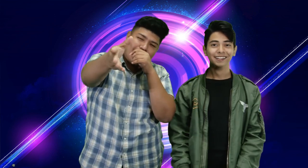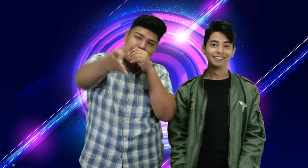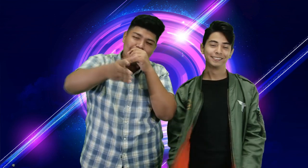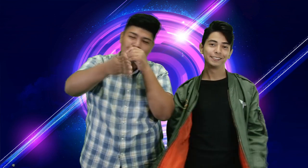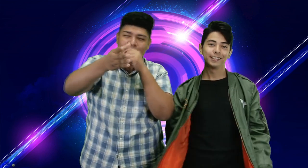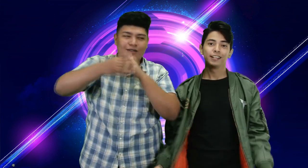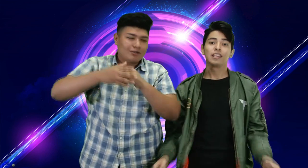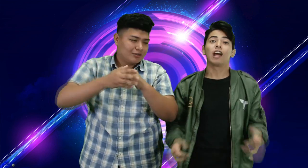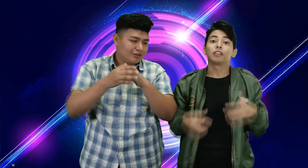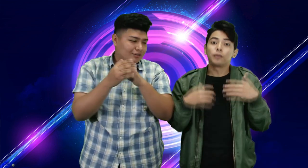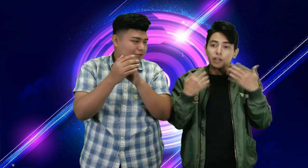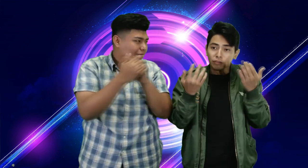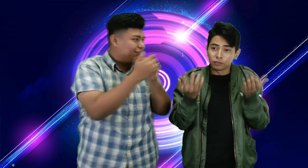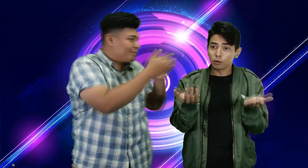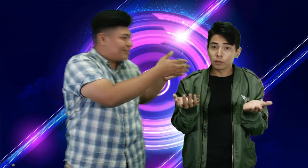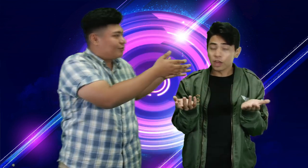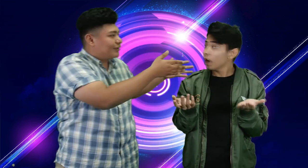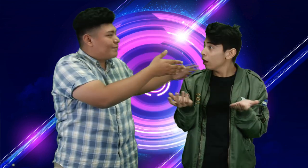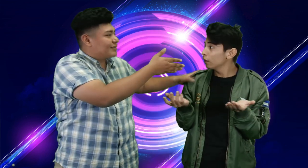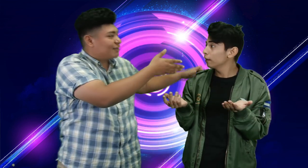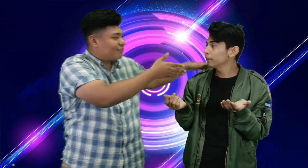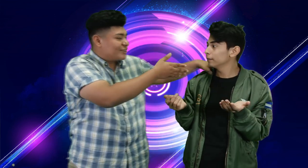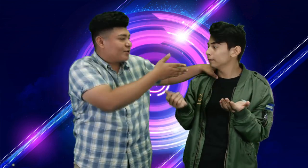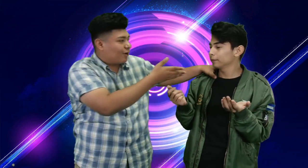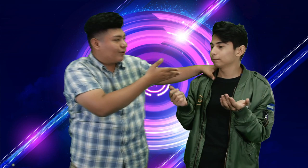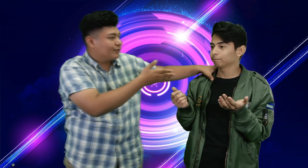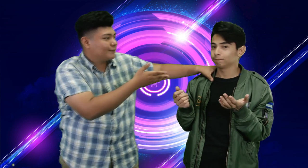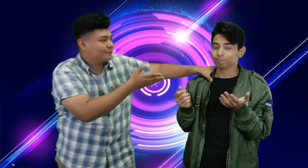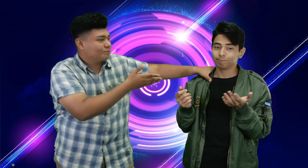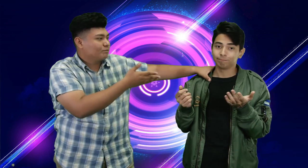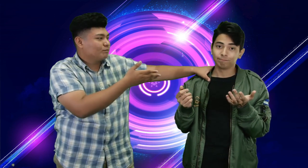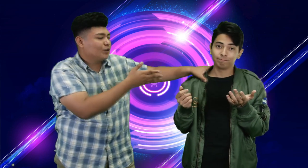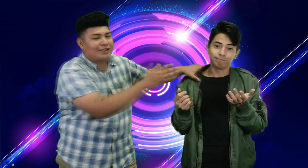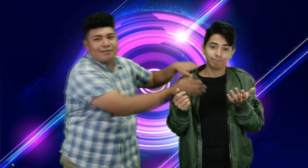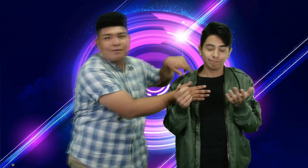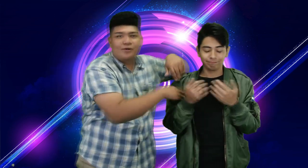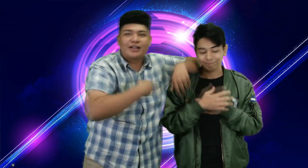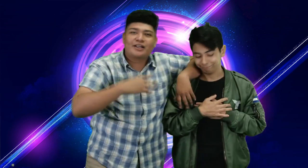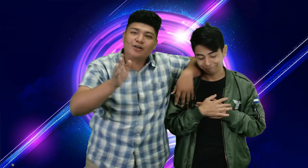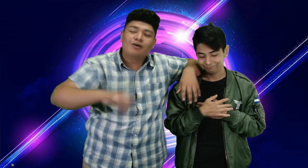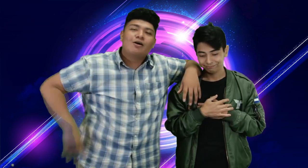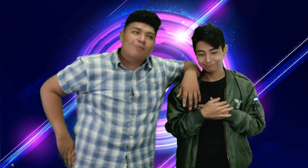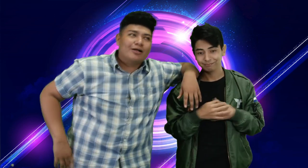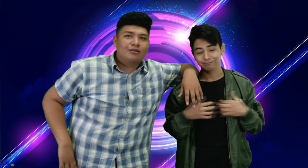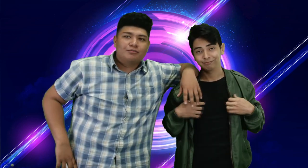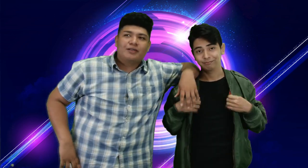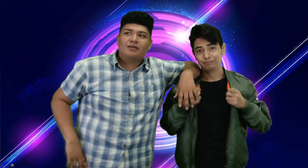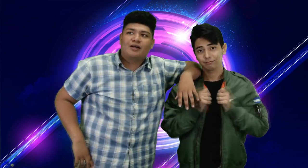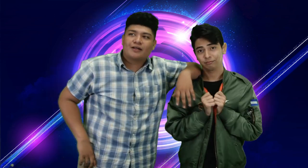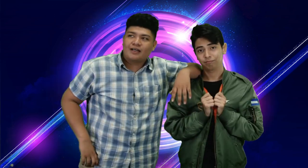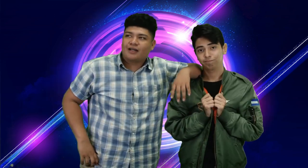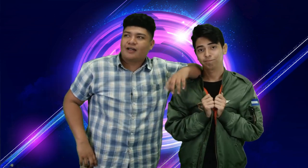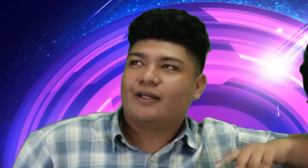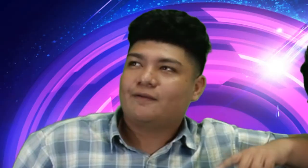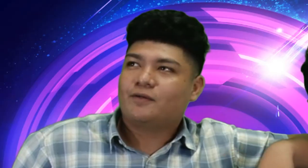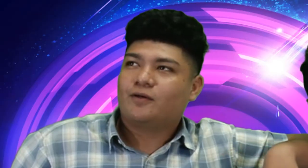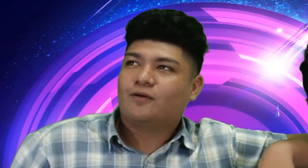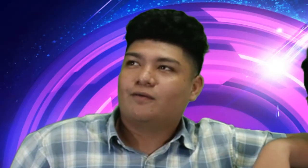sobre los cuantas monta presente a un friccionado no tener memoria unión bueno después no la verdad que yo